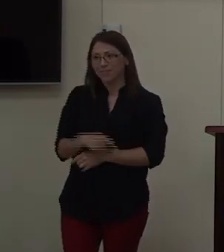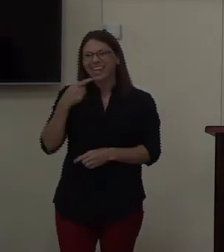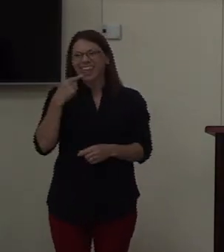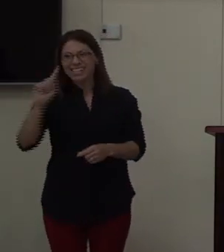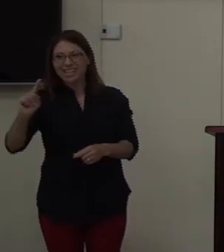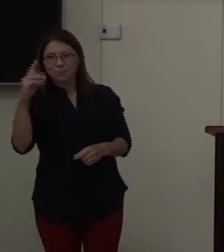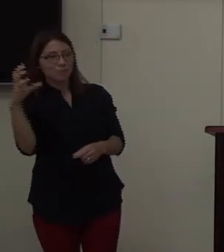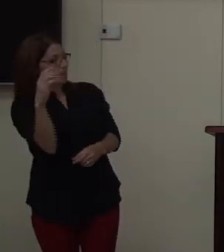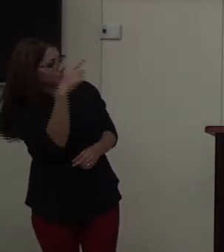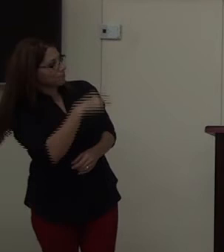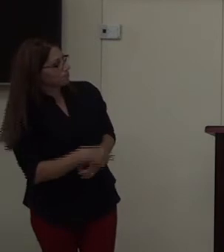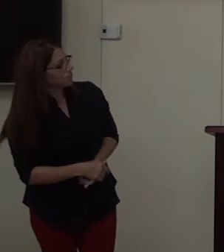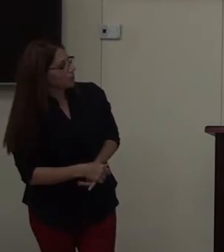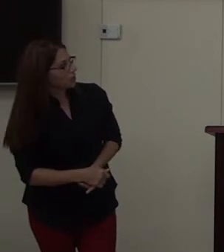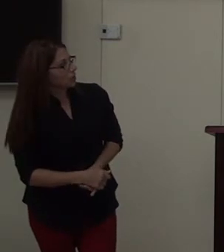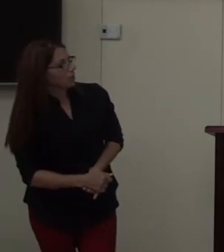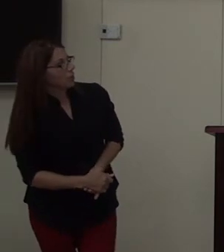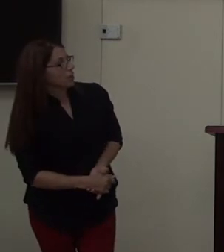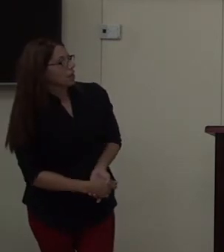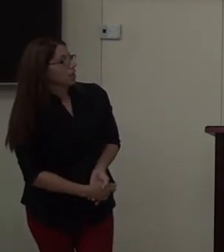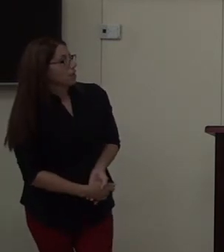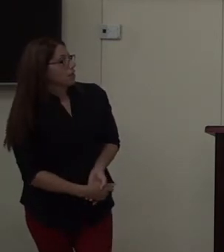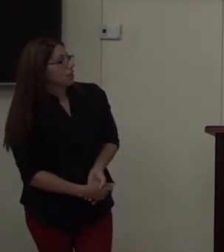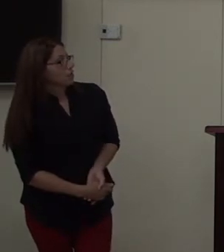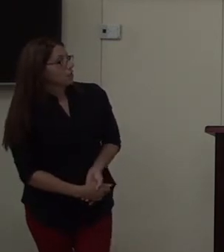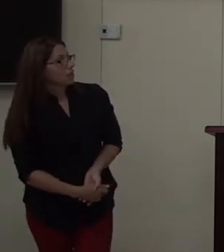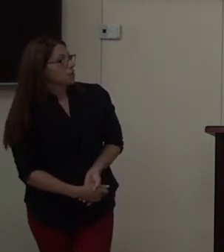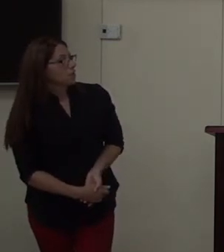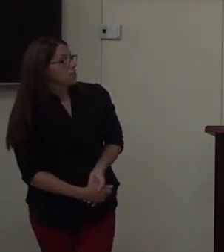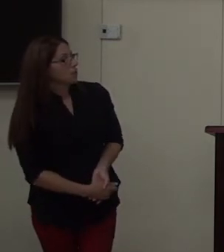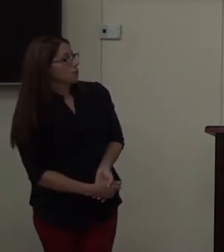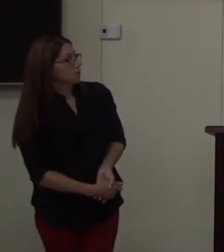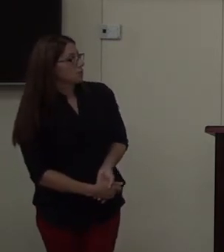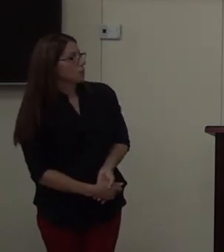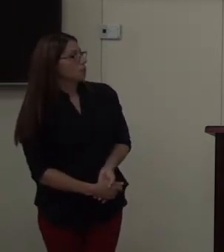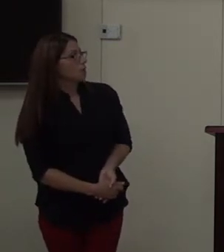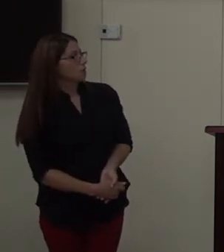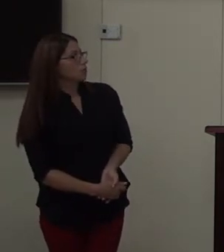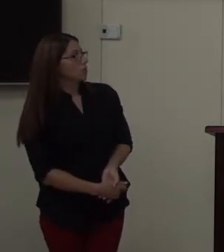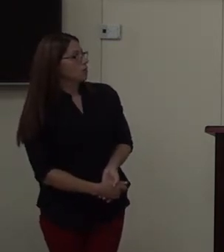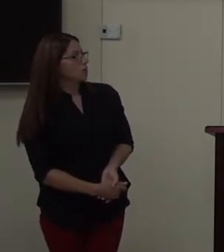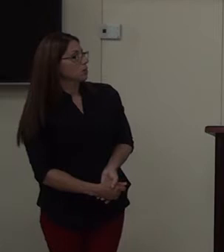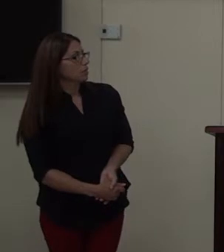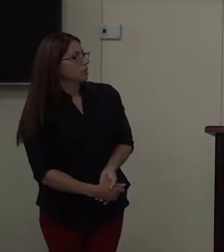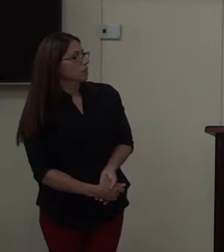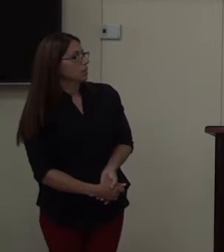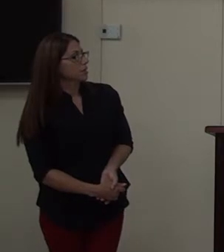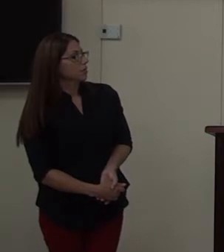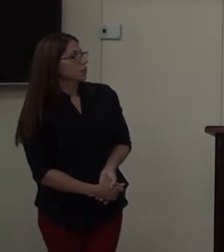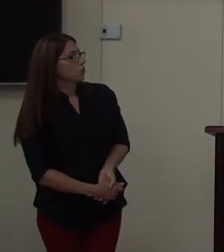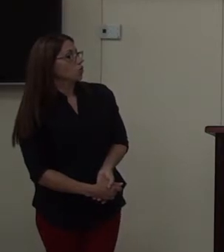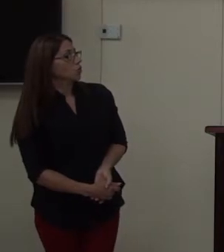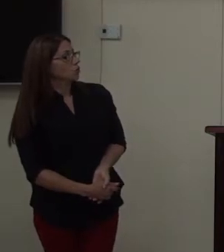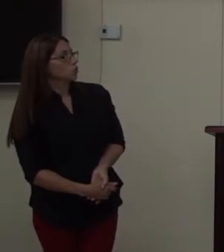Sucede, empero, que en el ambiente mundializado, pluriétnico e intercultural de hoy en día, los idiomas tendrán que adaptarse